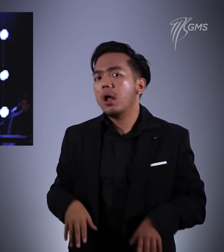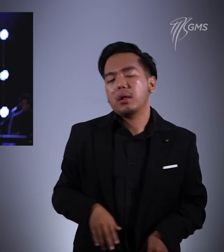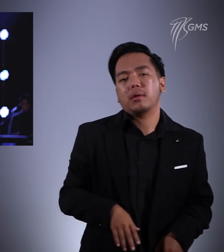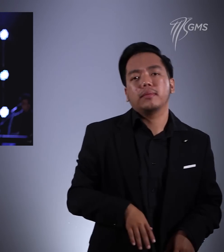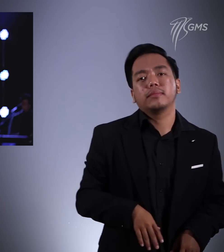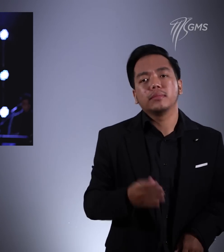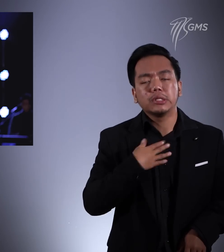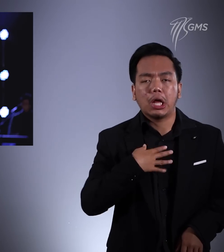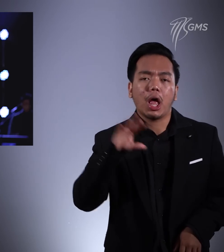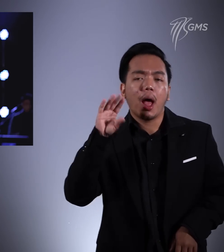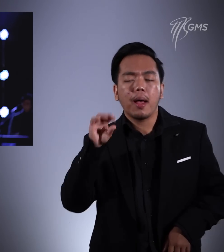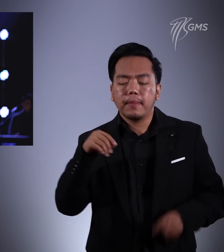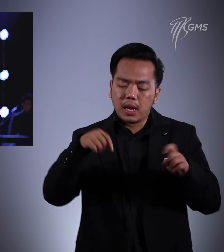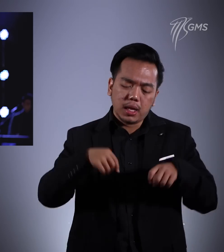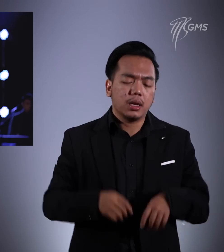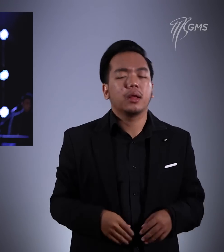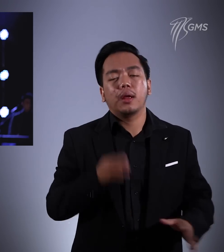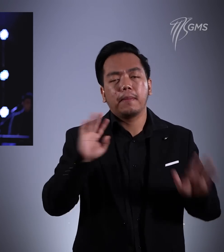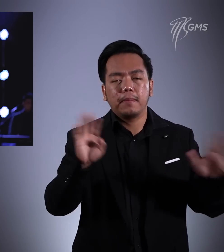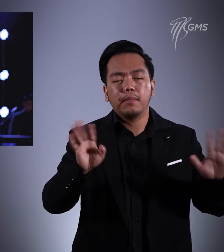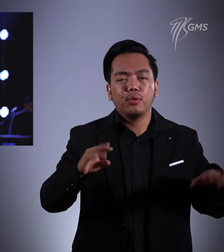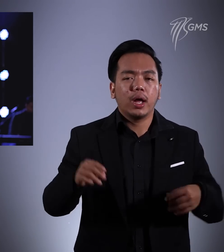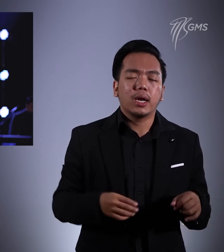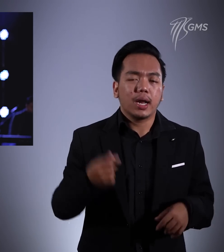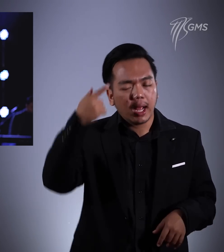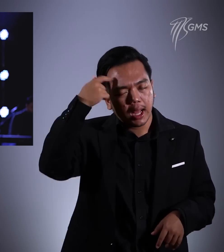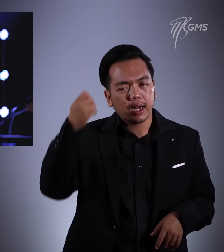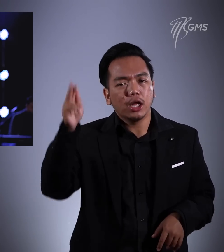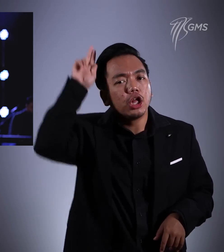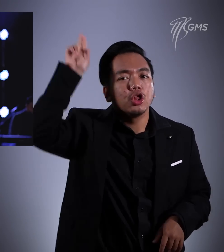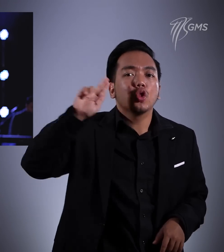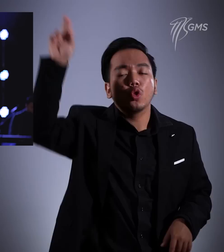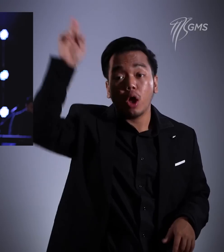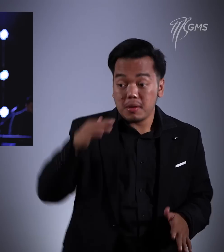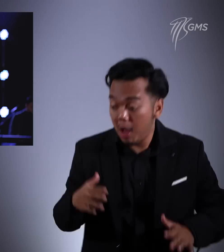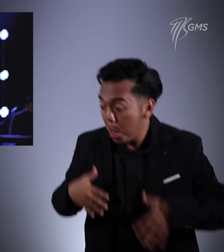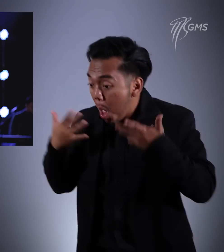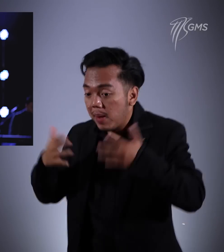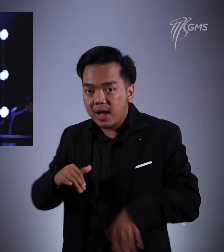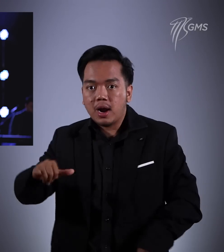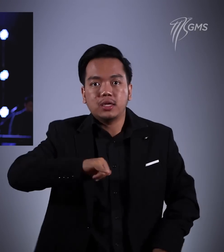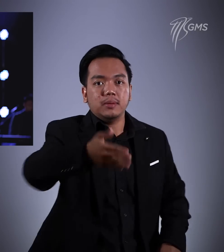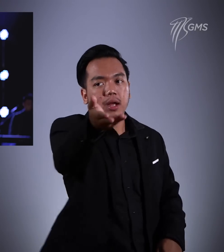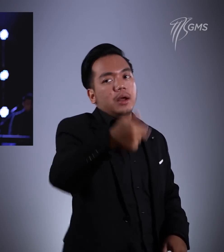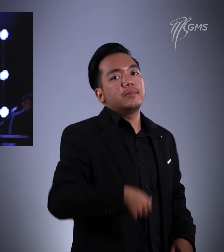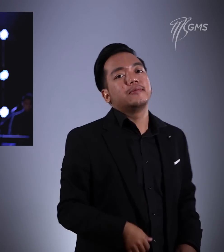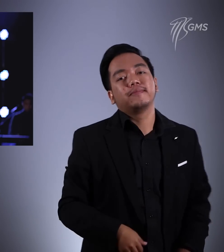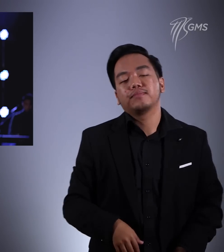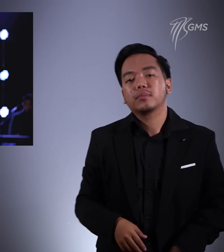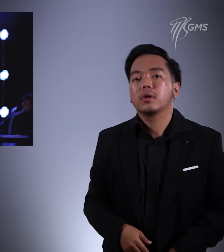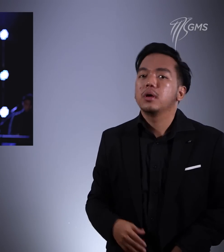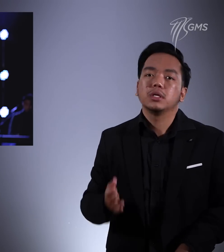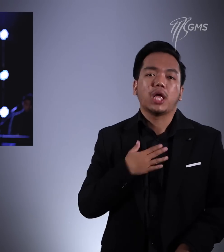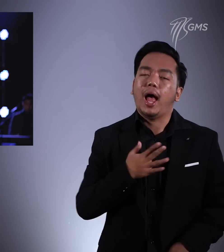sedang murka dengan Anda. Dalam hidup saya 28 tahun ini, bukan berarti saya ini anak yang baik,